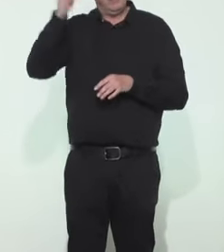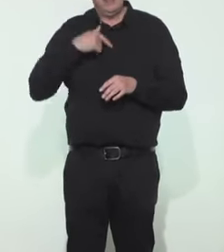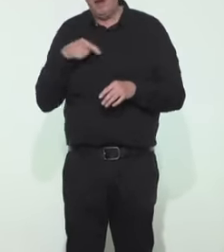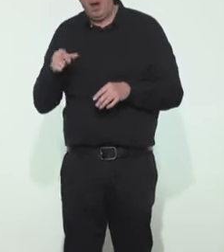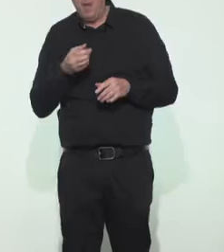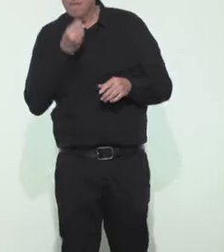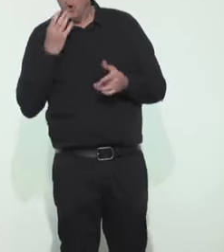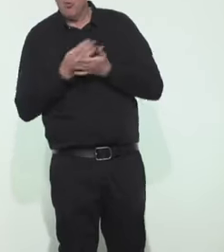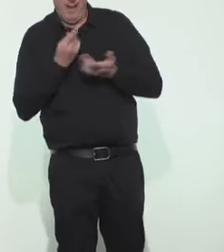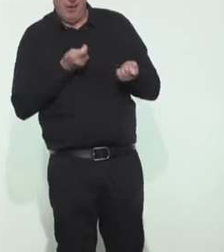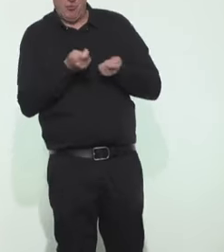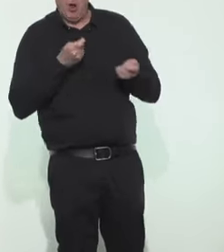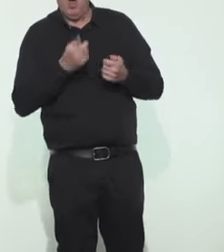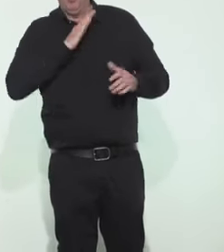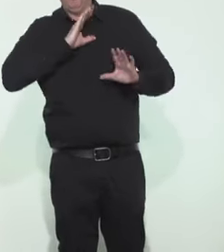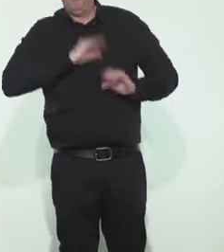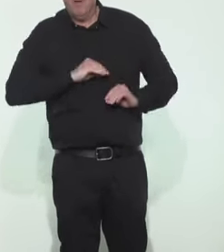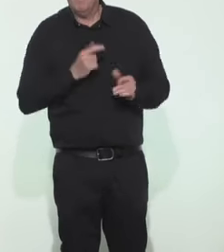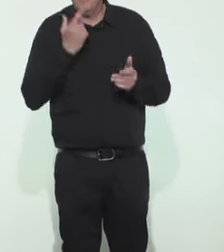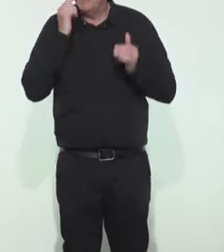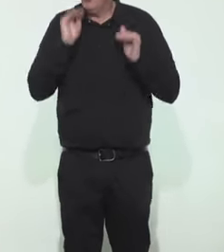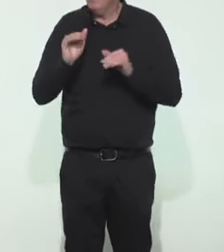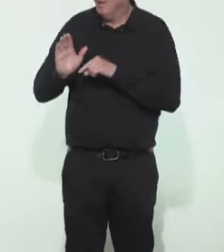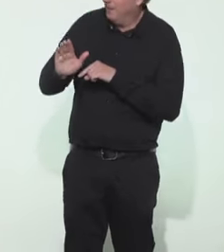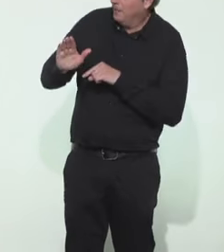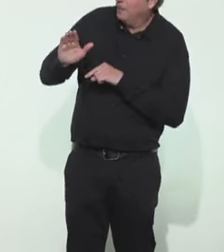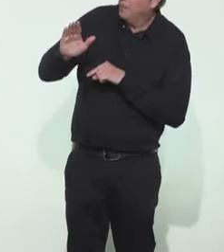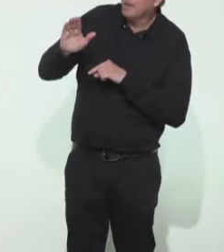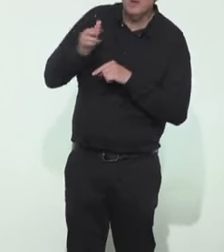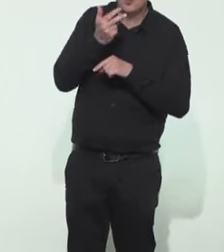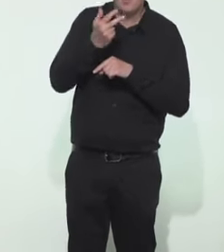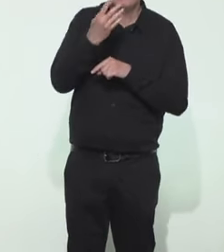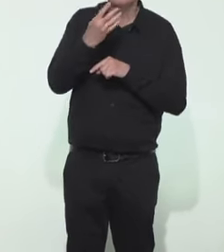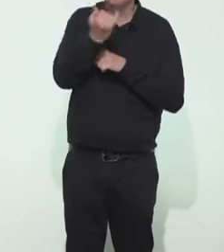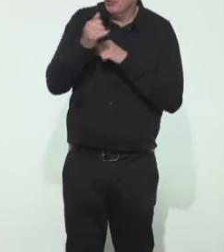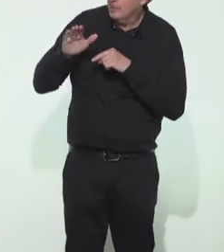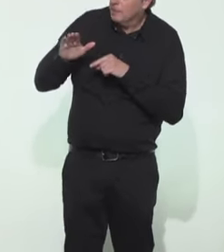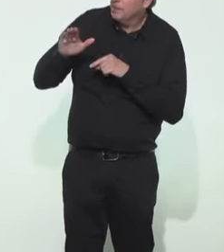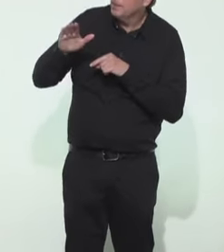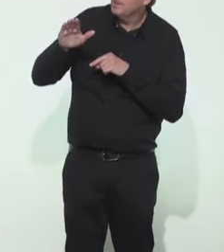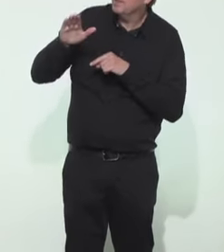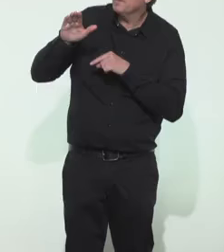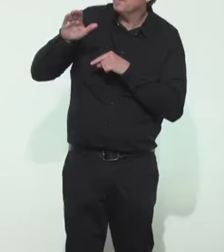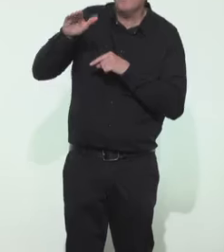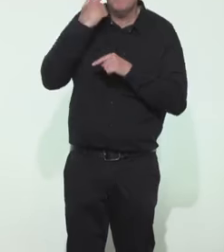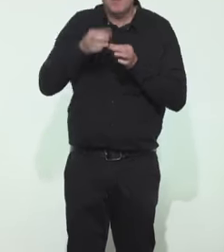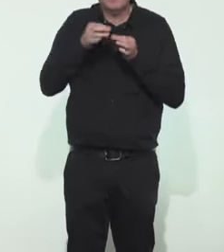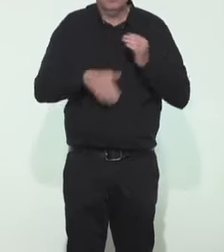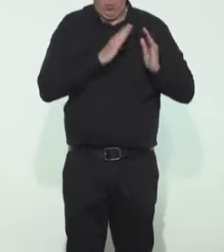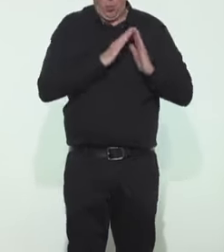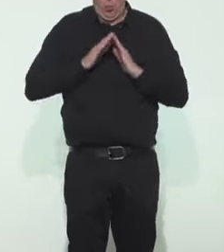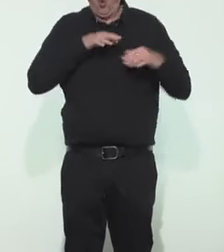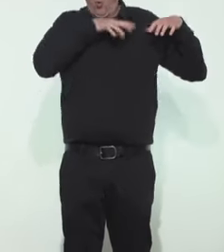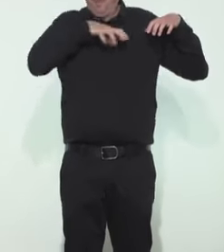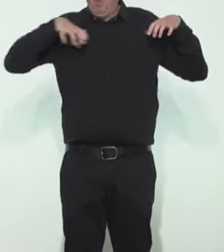grande prudence même si nous serons très attentifs à l'évolution dans les trois ou quatre prochains jours puisque là c'est là que nous donc quand même d'avoir un impact de du confinement